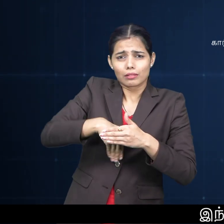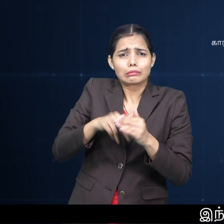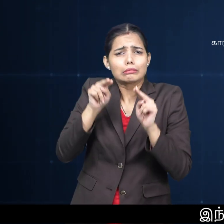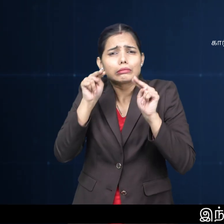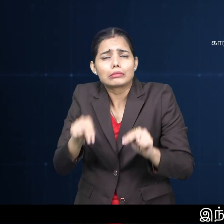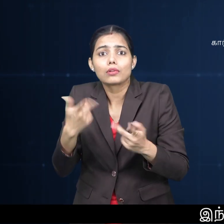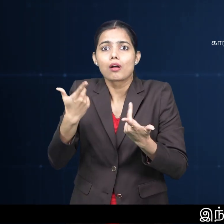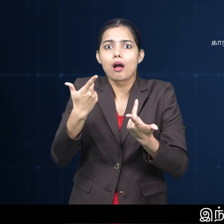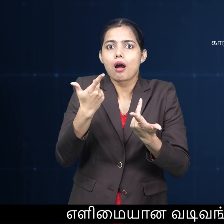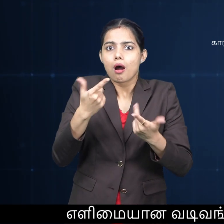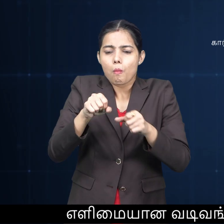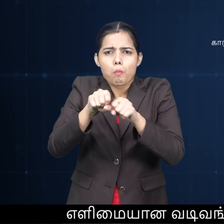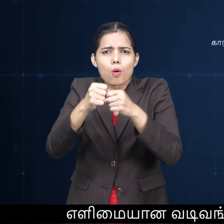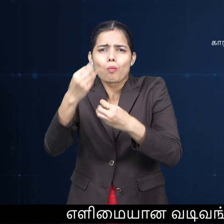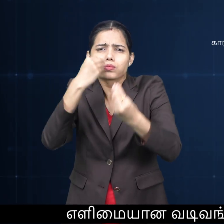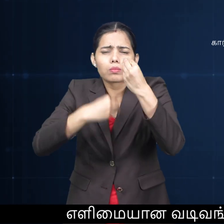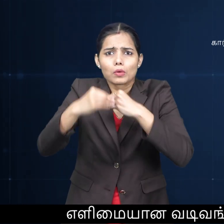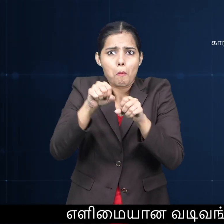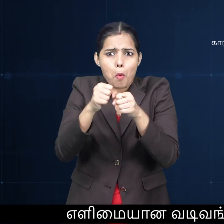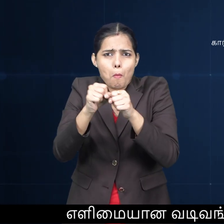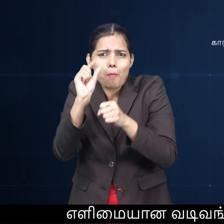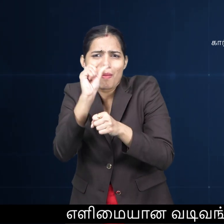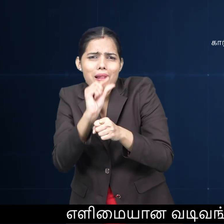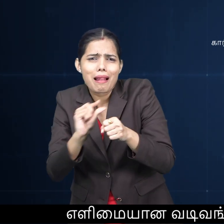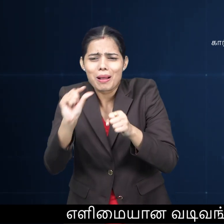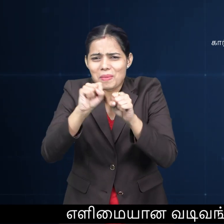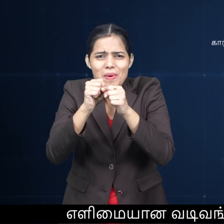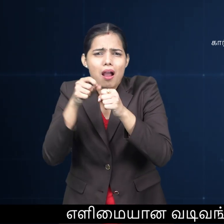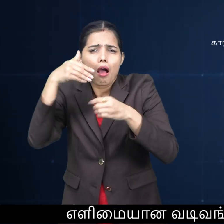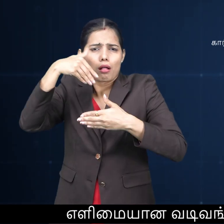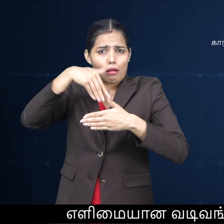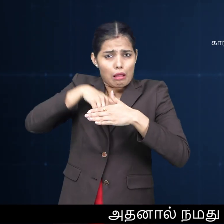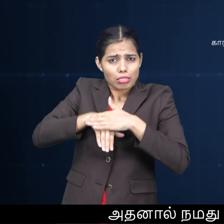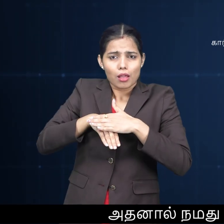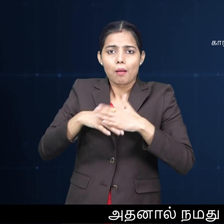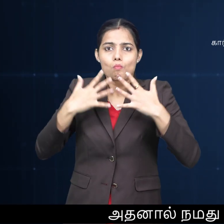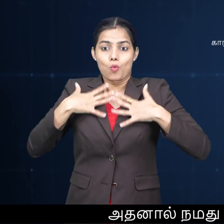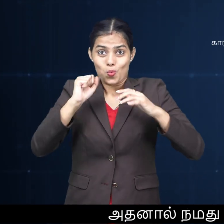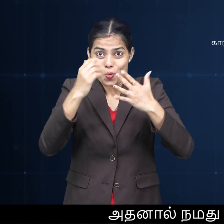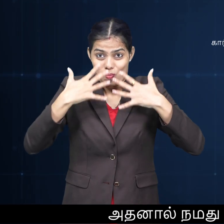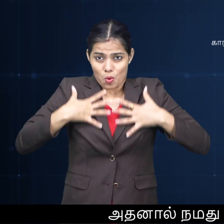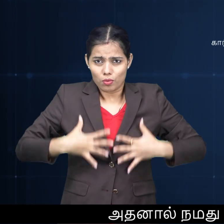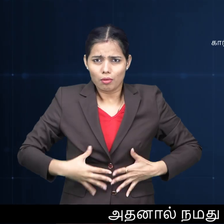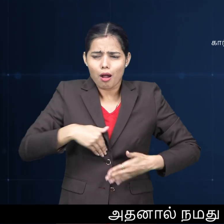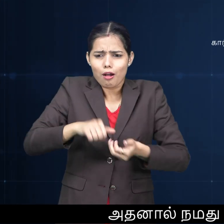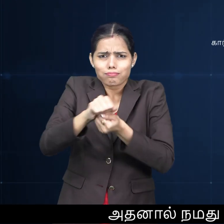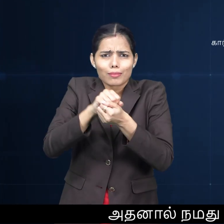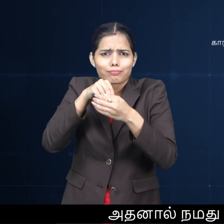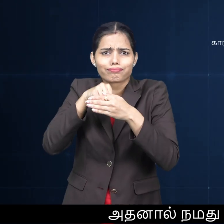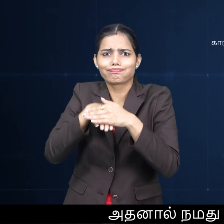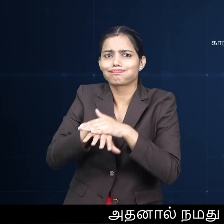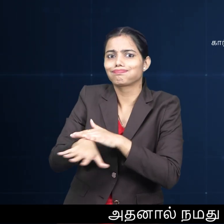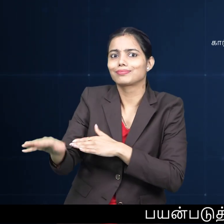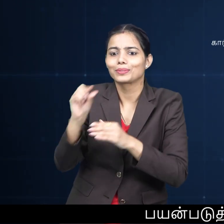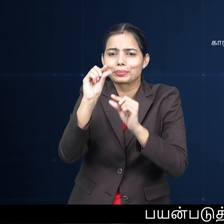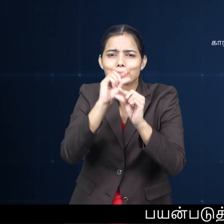இந்த பொருட்களை நம் உடல் உறிஞ்சி பயன்படுத்தும் வகையில் எளிமையான வடிவங்களாக உடைக்கப்பட வேண்டும்.